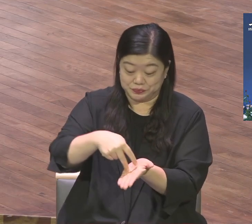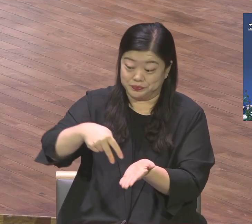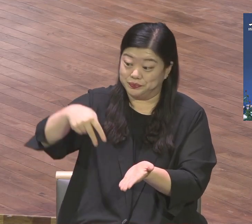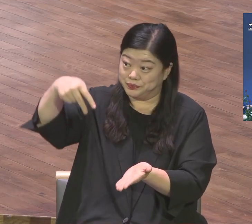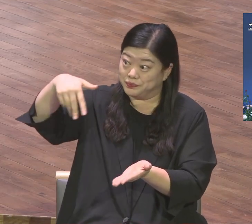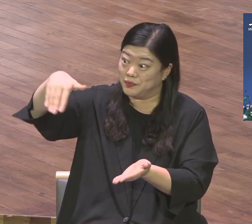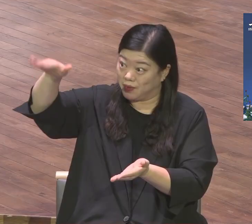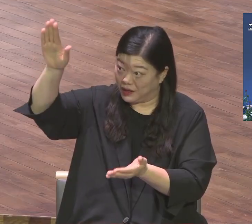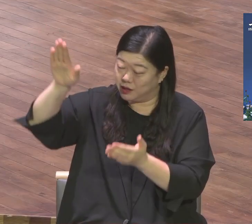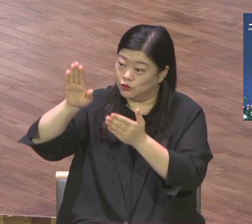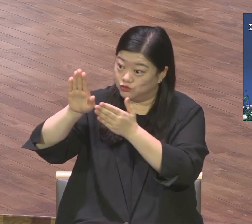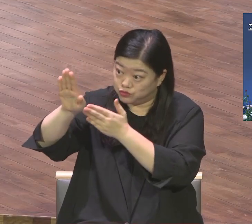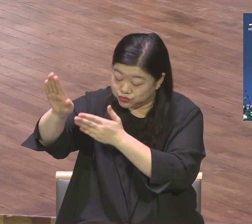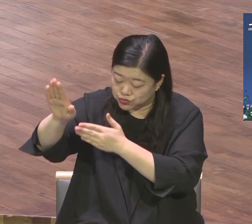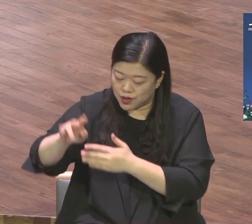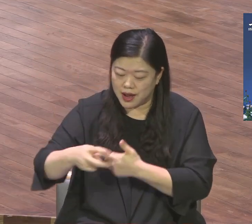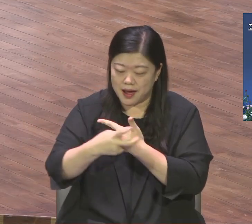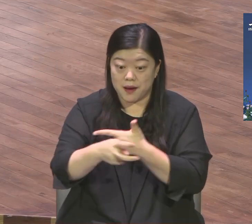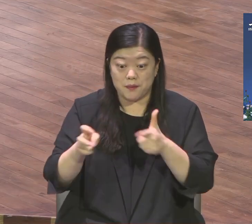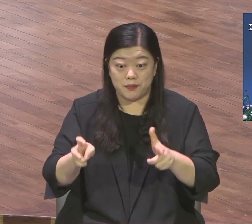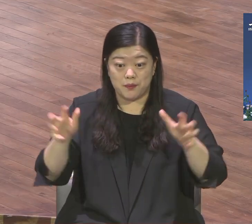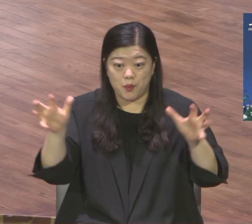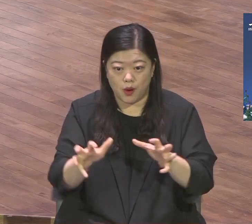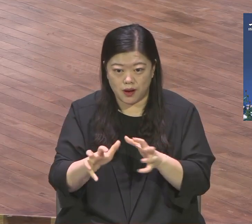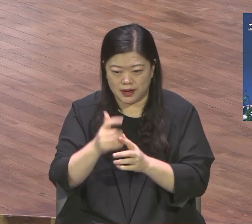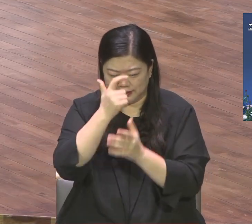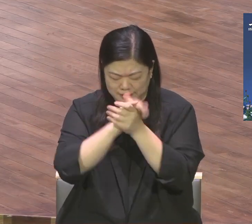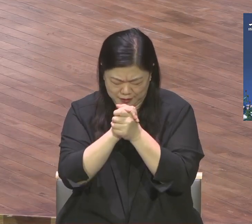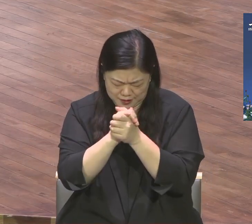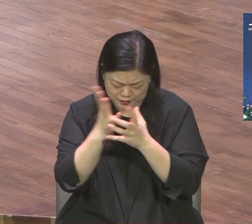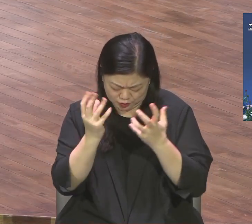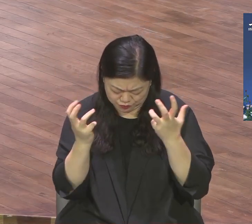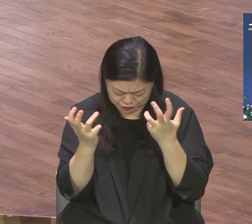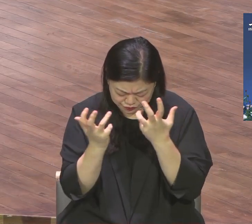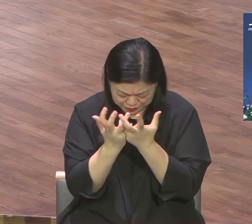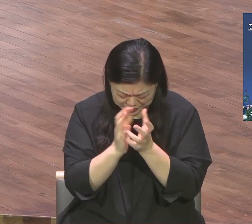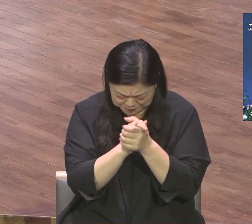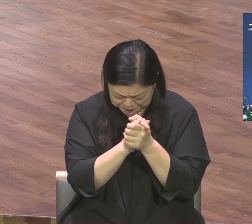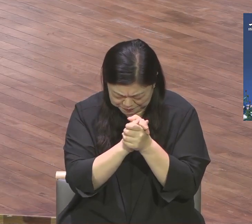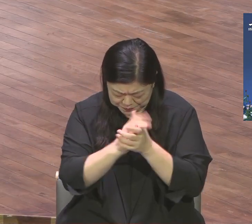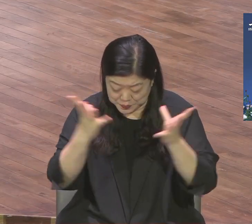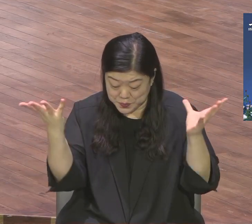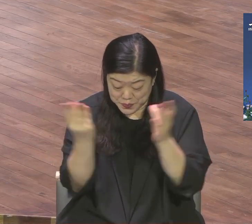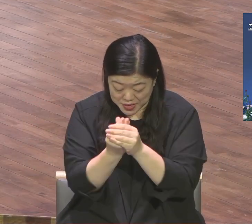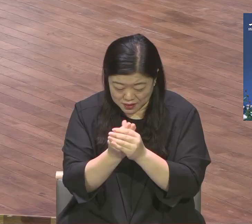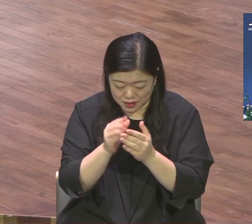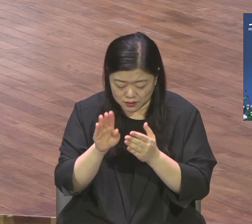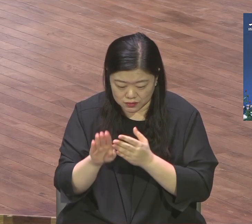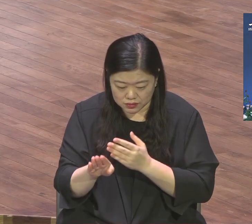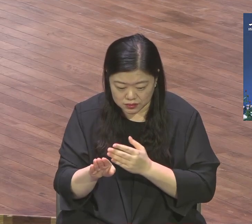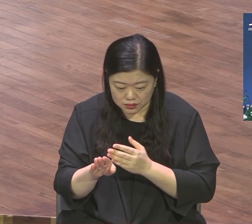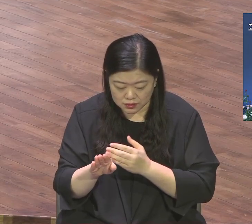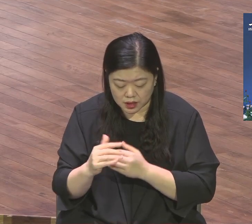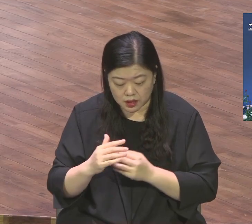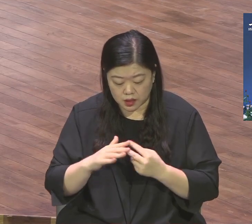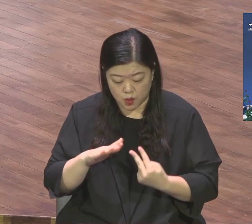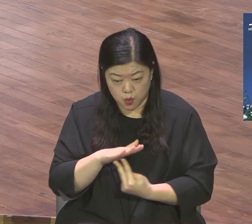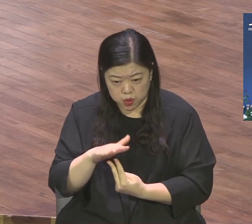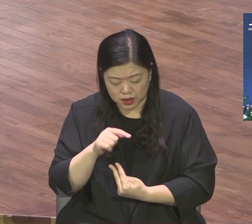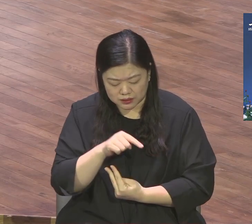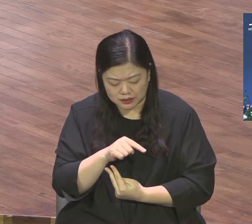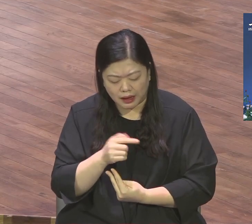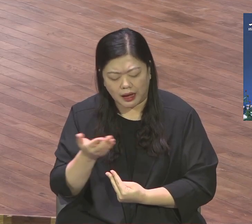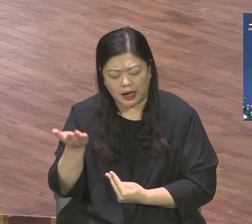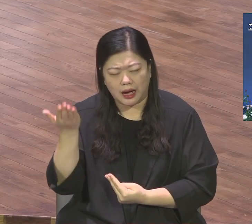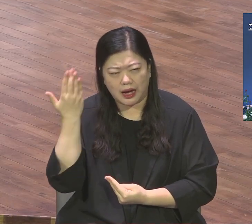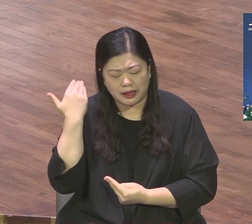마가다락방에서 성령을 체험한 이후, 성령 체험한 이후에 시간이 흐르면서 요한이